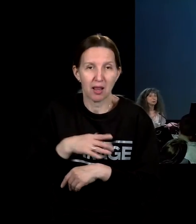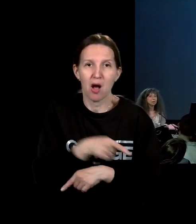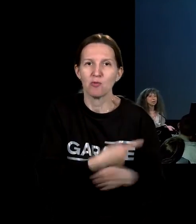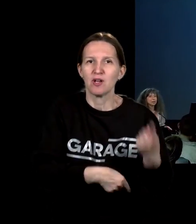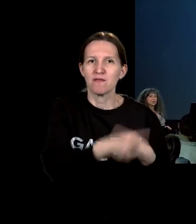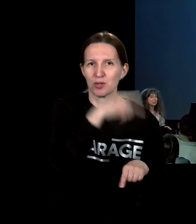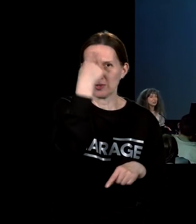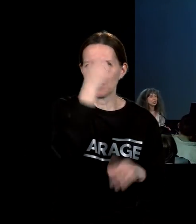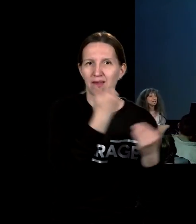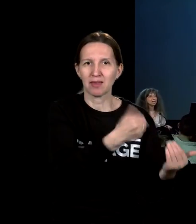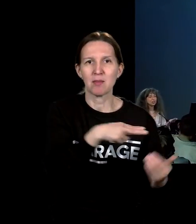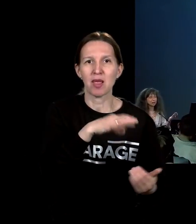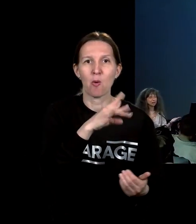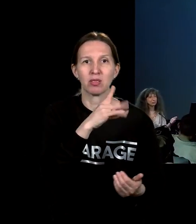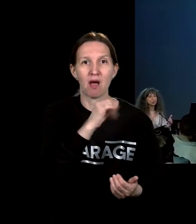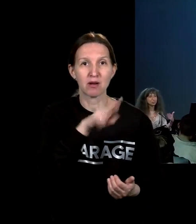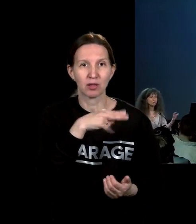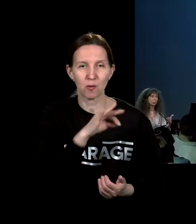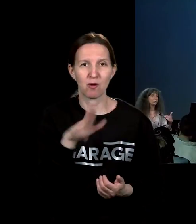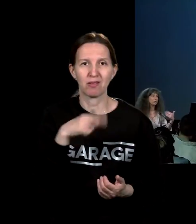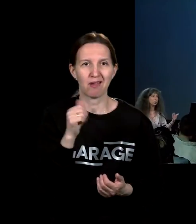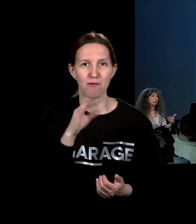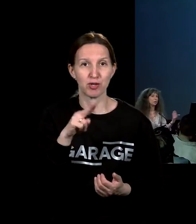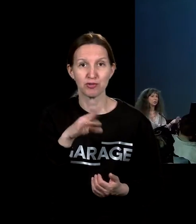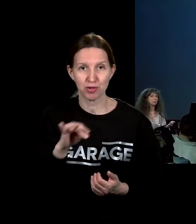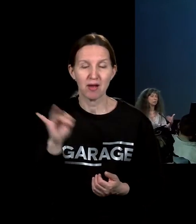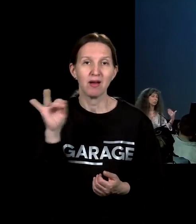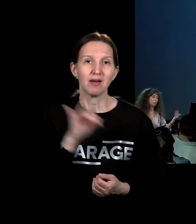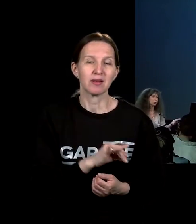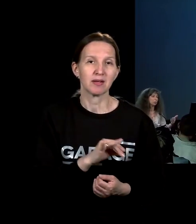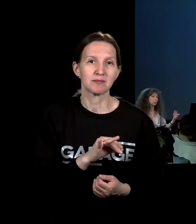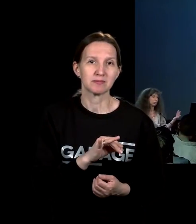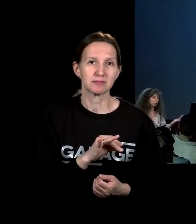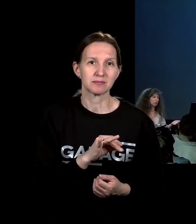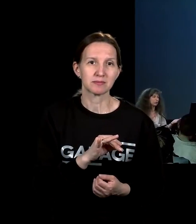идеям, в общем, Леонардо да Винчи. И к идеям, и, собственно, опять-таки, ни одного, он